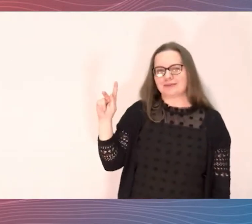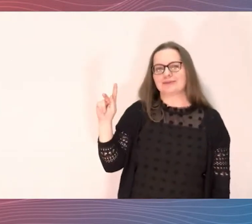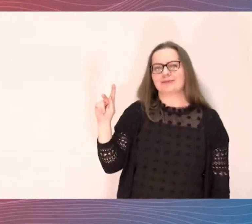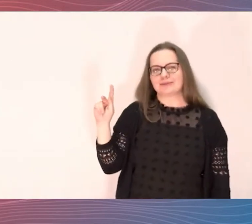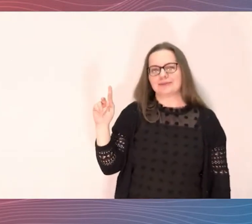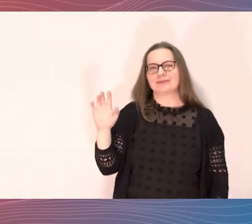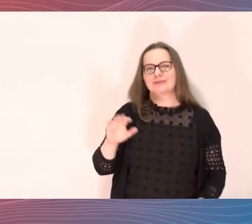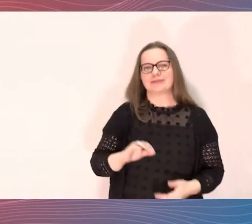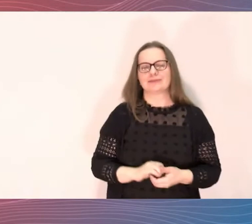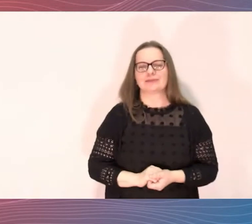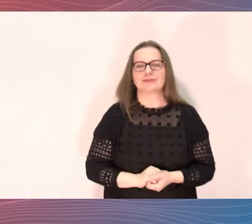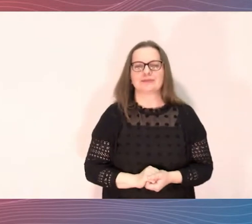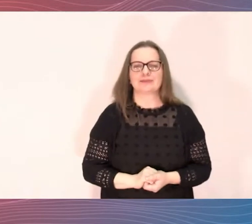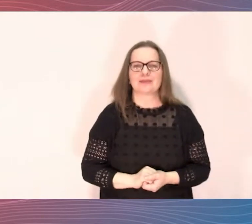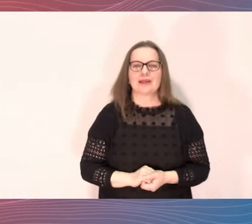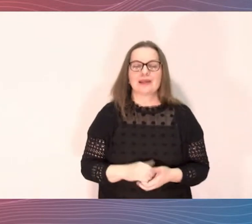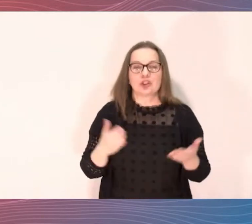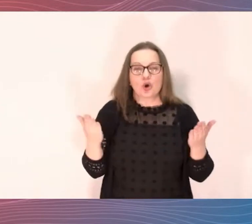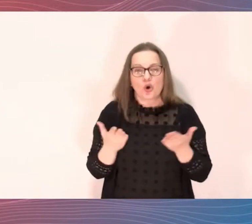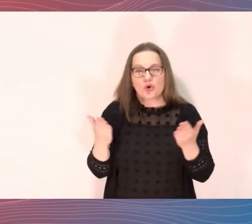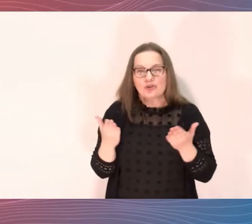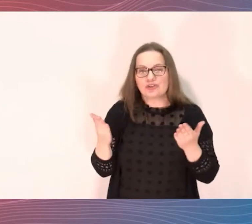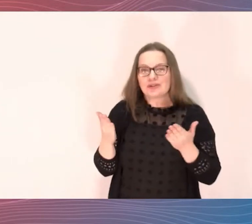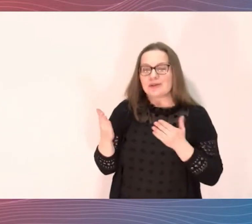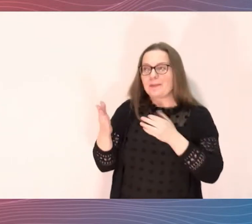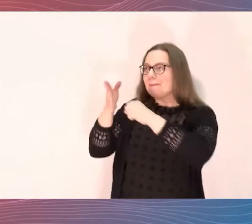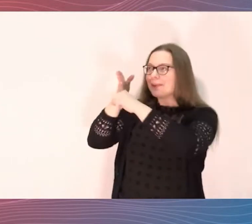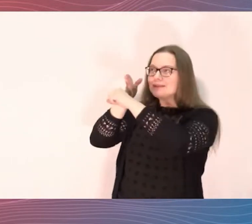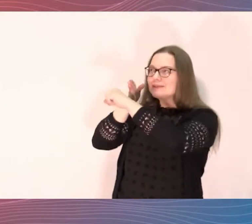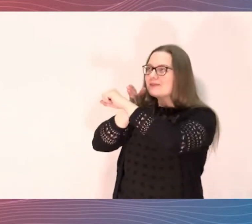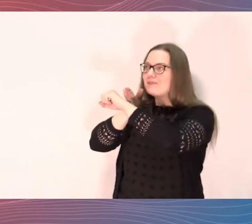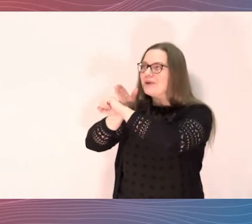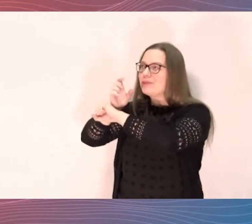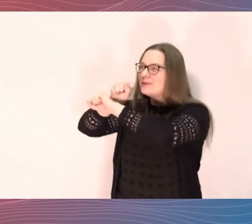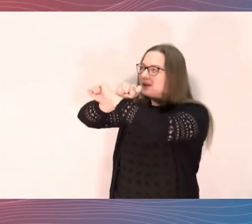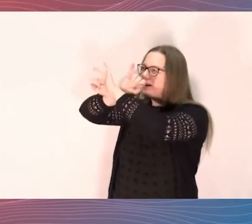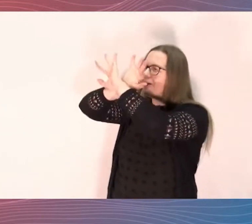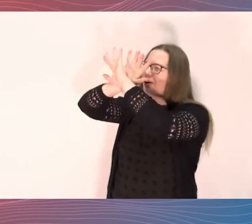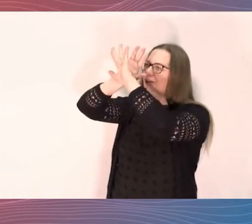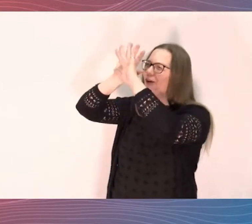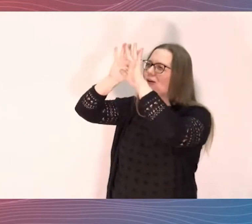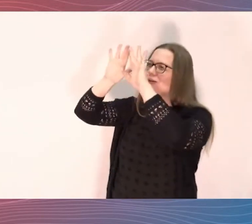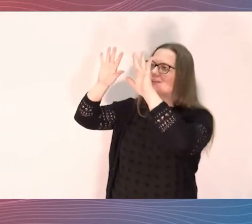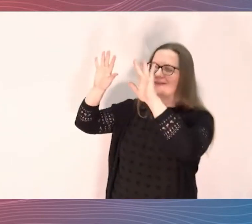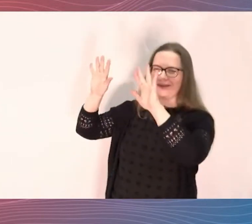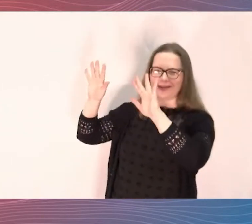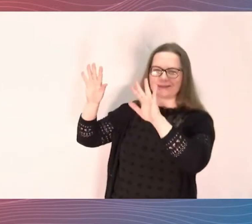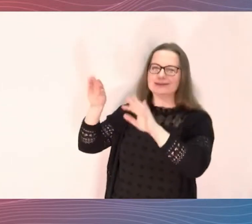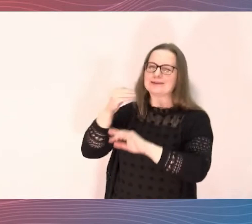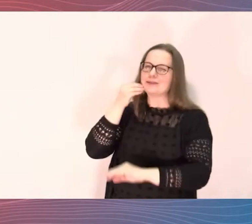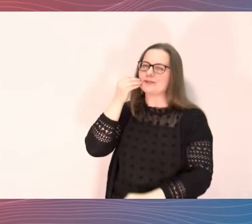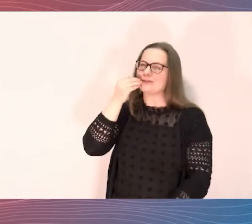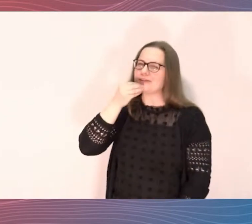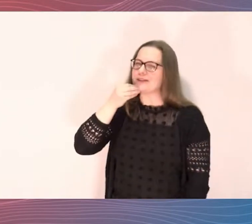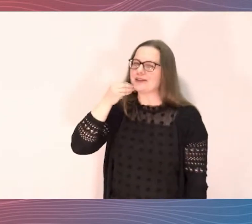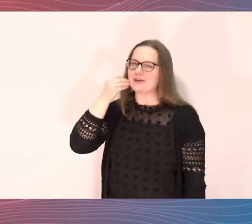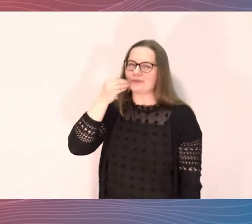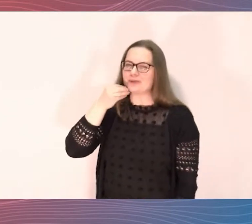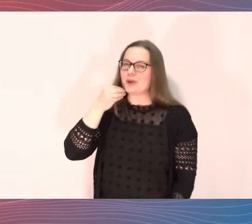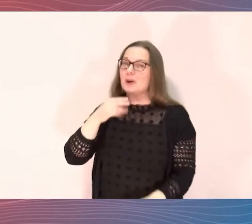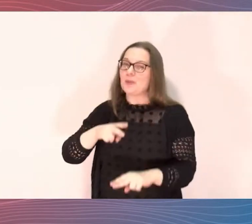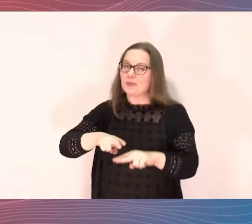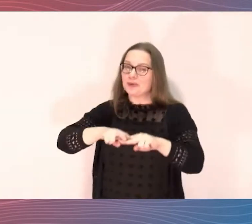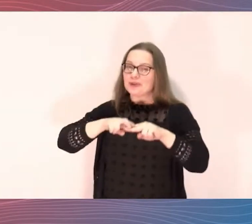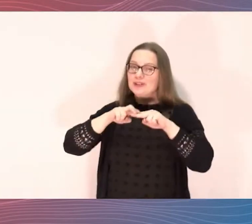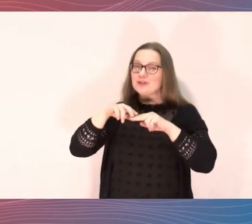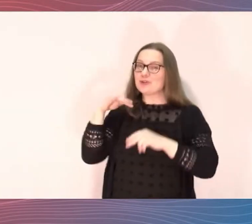ao participarmos da riqueza da sua glória, Deus mesmo se tornará a nossa herança também e